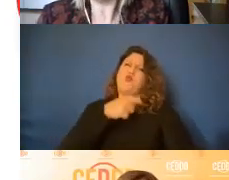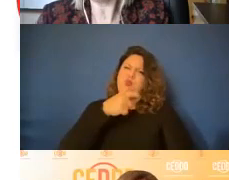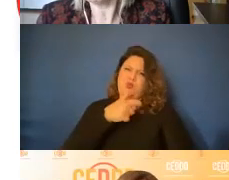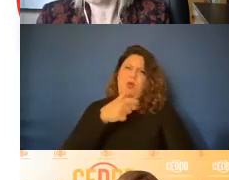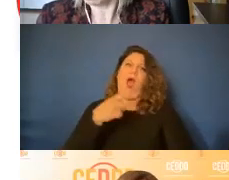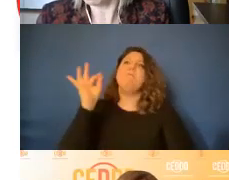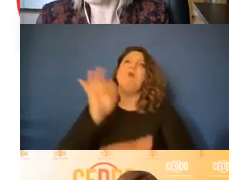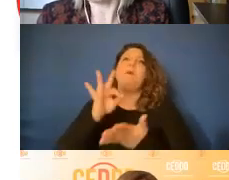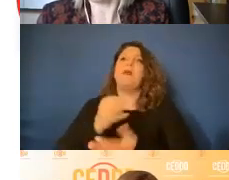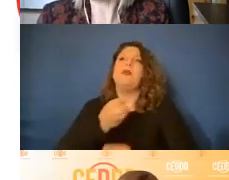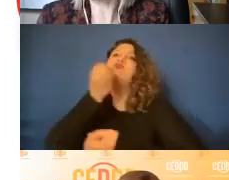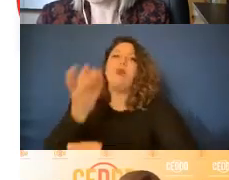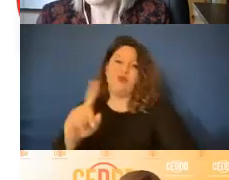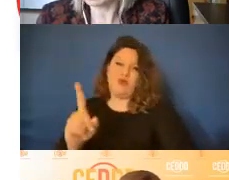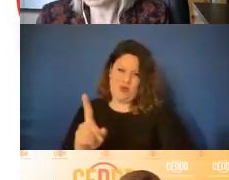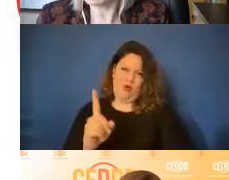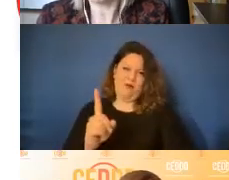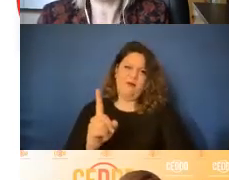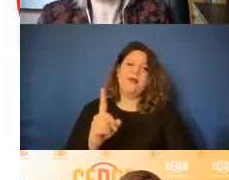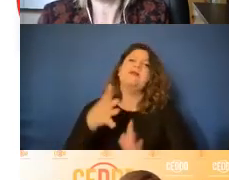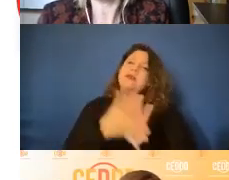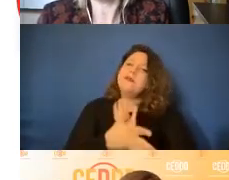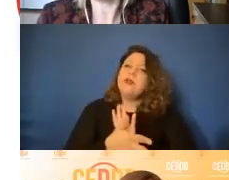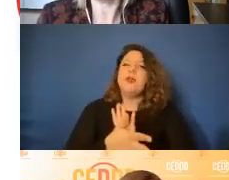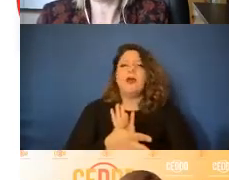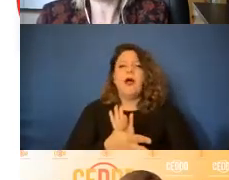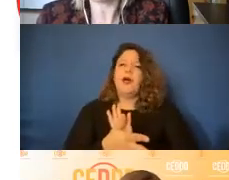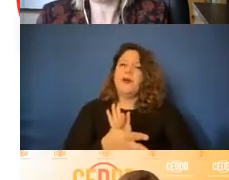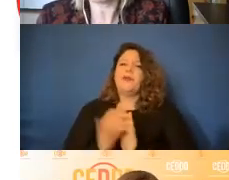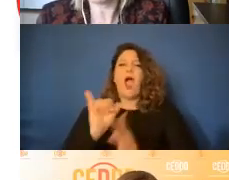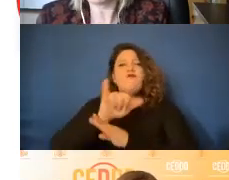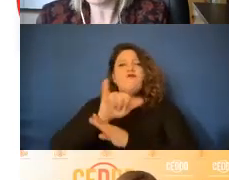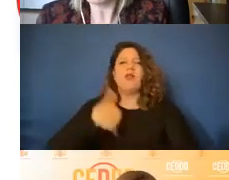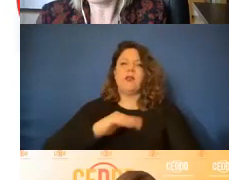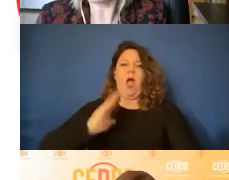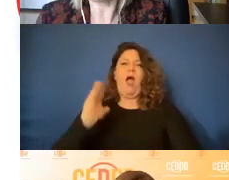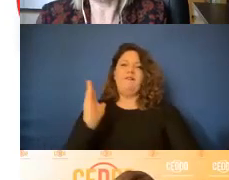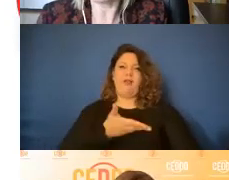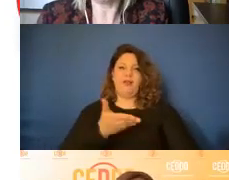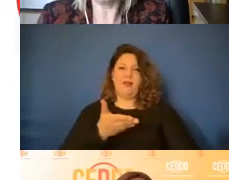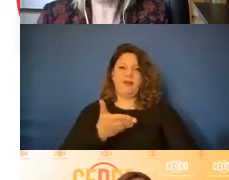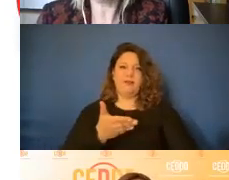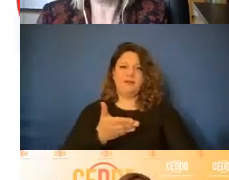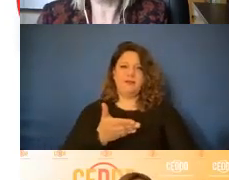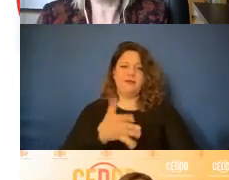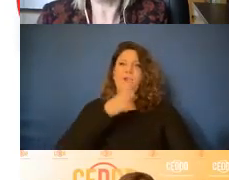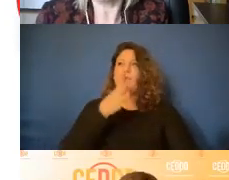el bullying ha hecho su mella ya en ellos, ya sea a través de su